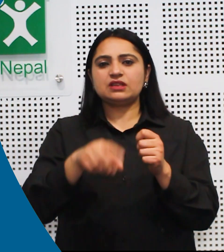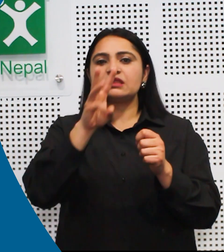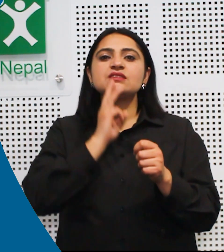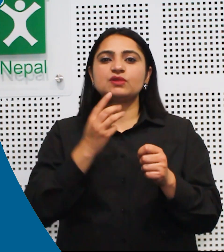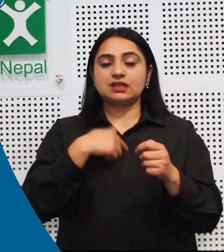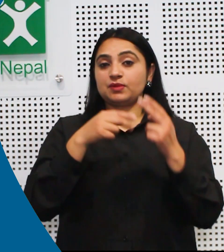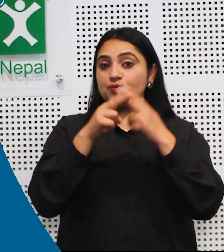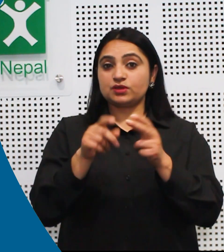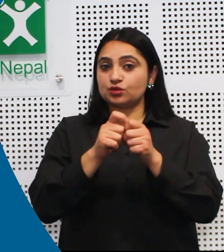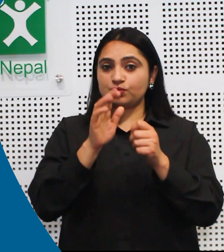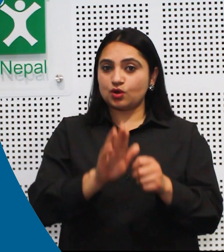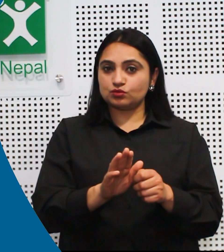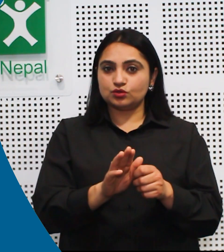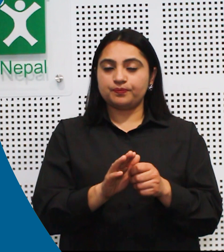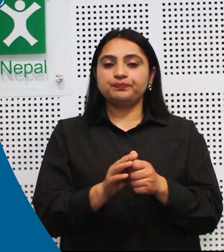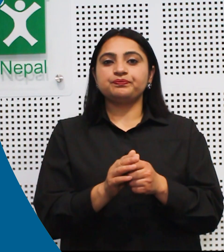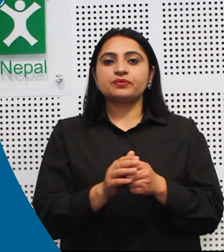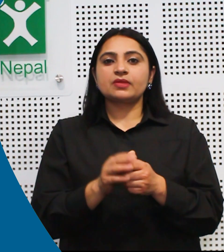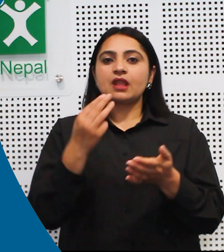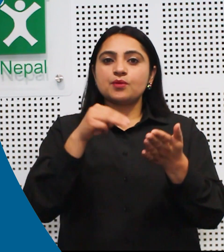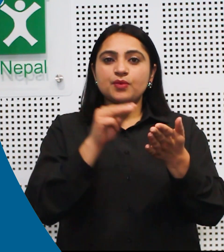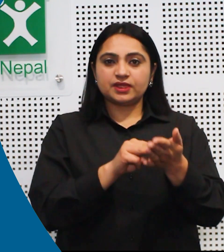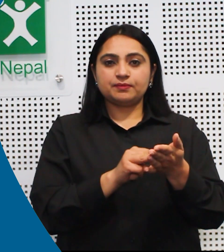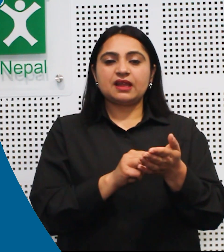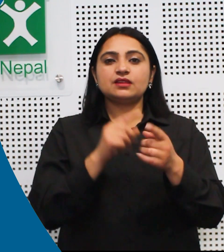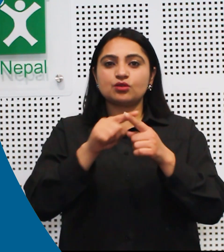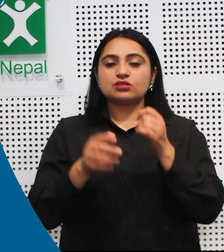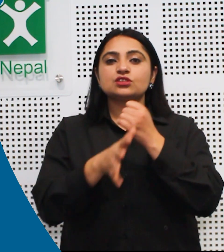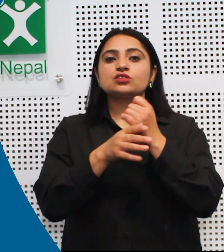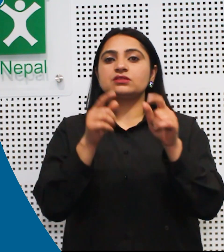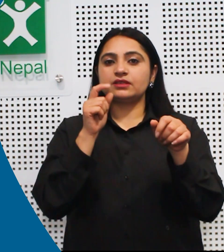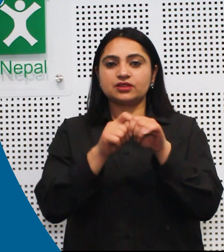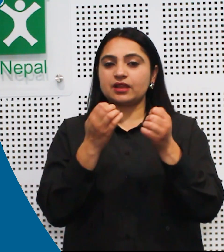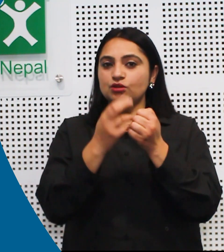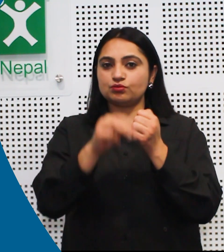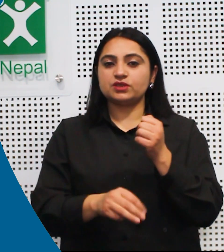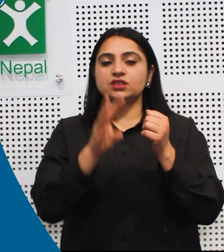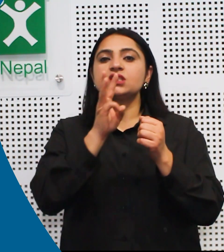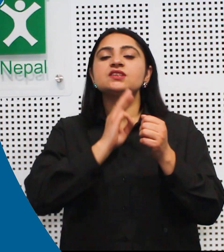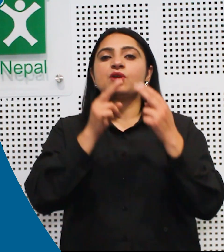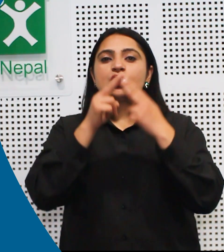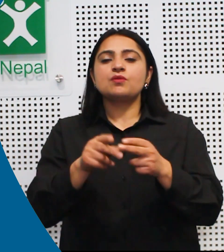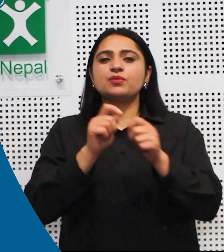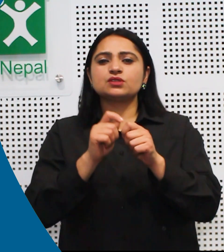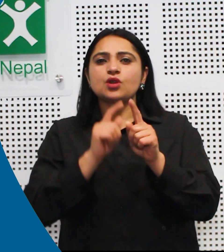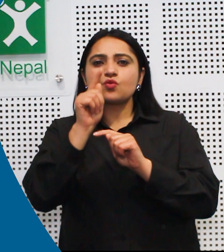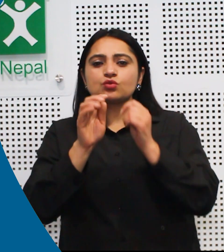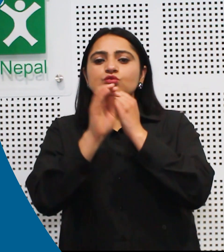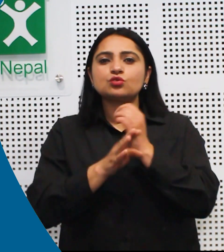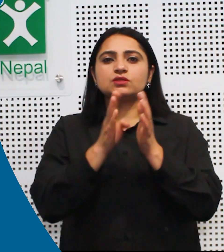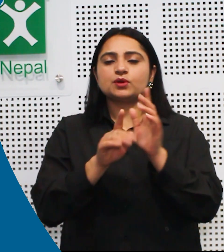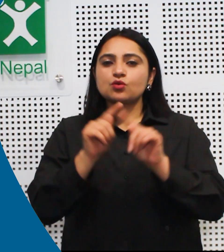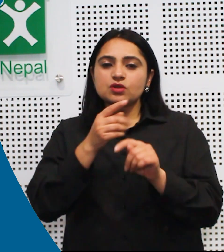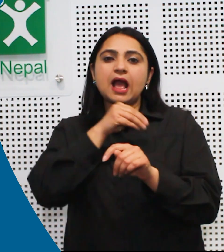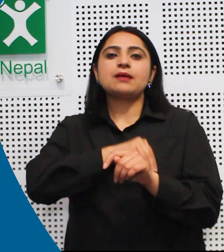हामीले बजेट बनाउँछौँ, मध्यमकालीन खर्च संरचना पनि तयार गर्नुपर्ने हुन्छ हैन। 3 वर्षको बजेट बनाउँदै गर्दाखेरि चाहिँ कुन स्रोतबाट के